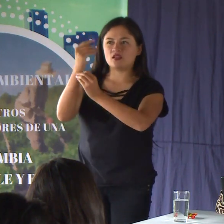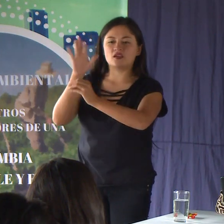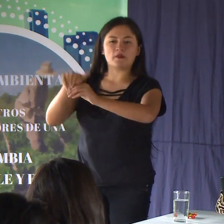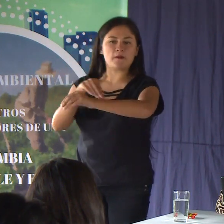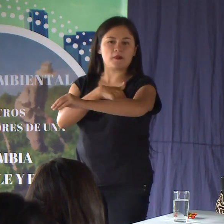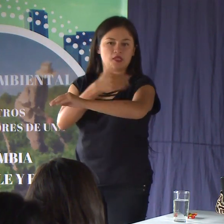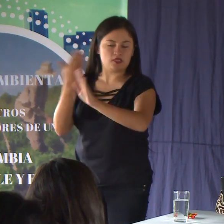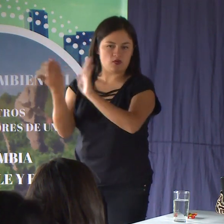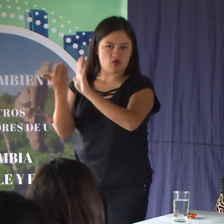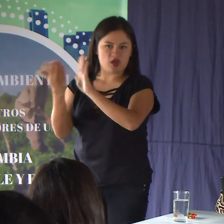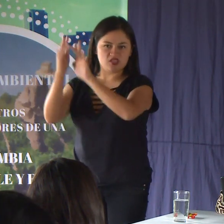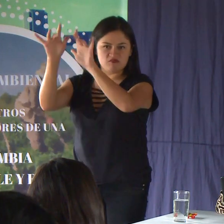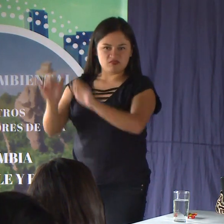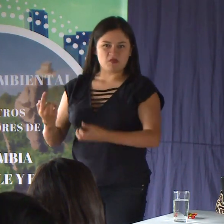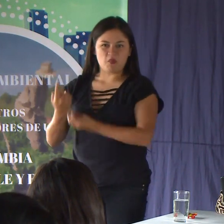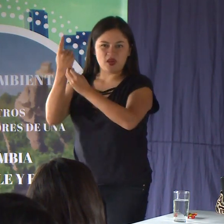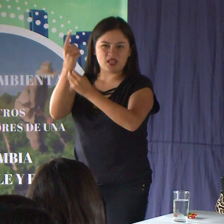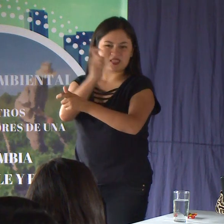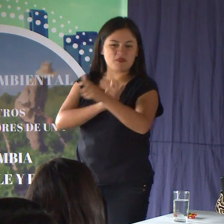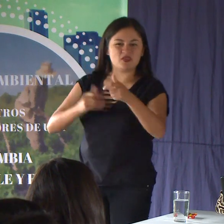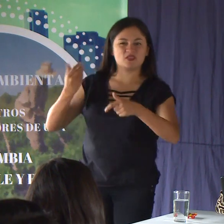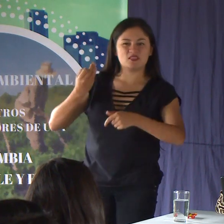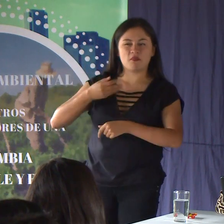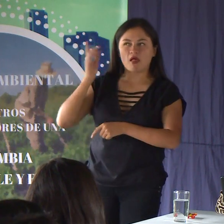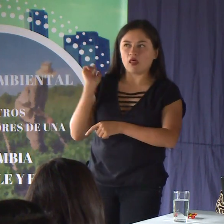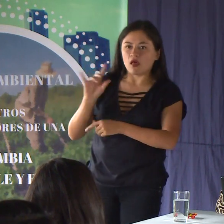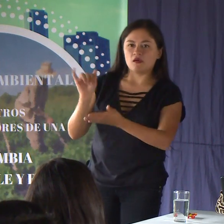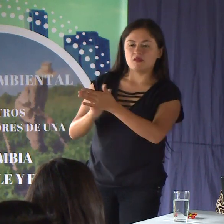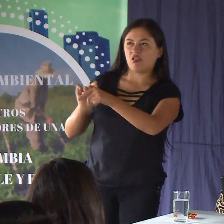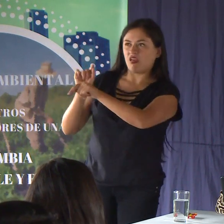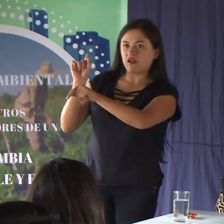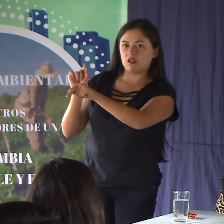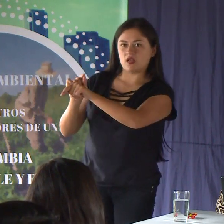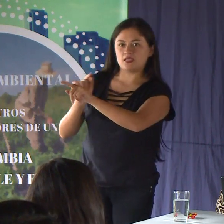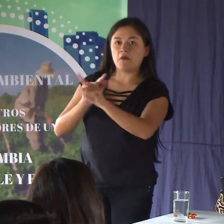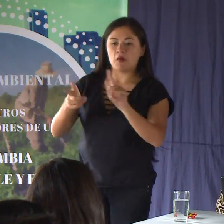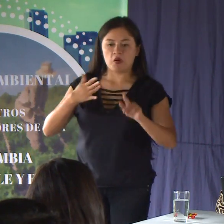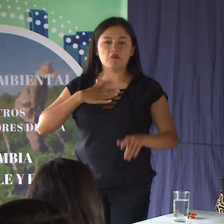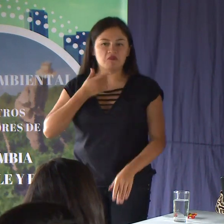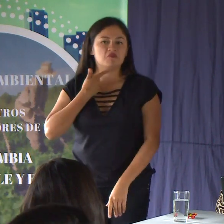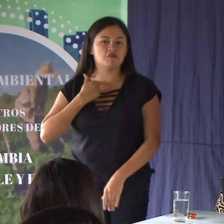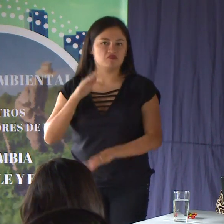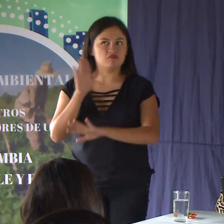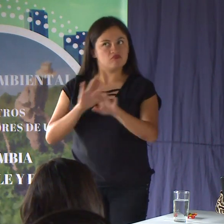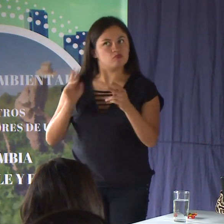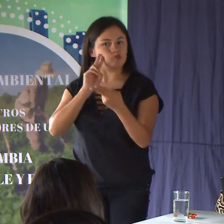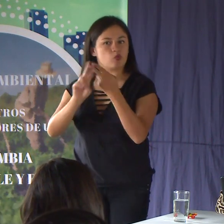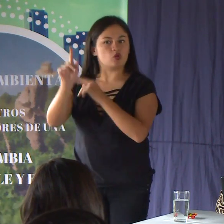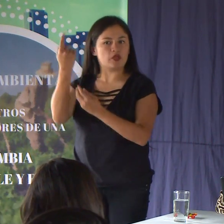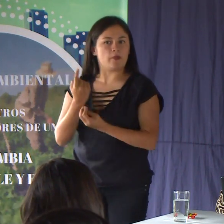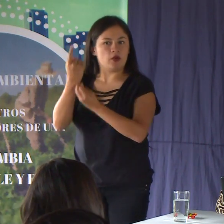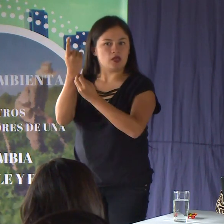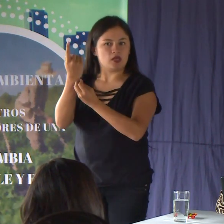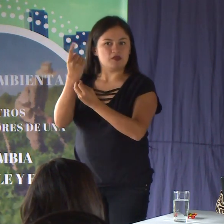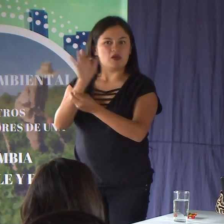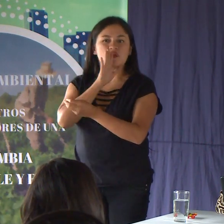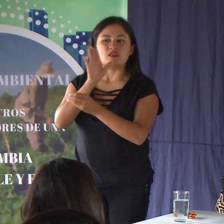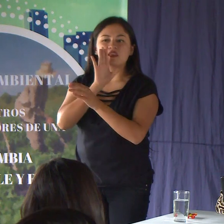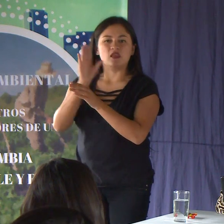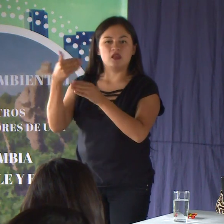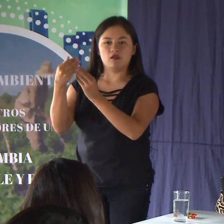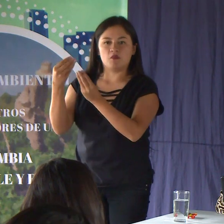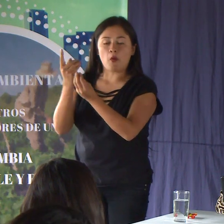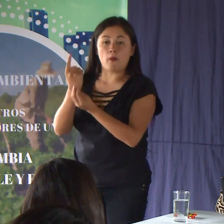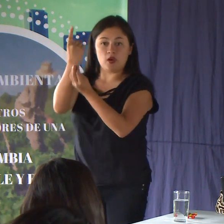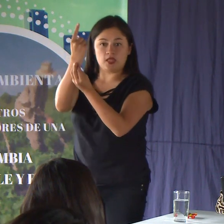ministerio. Sin embargo, a mí siempre de alguna forma me gusta nombrar porque hay que visibilizar también quién está allí